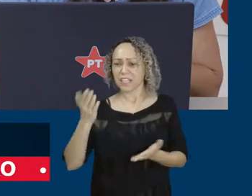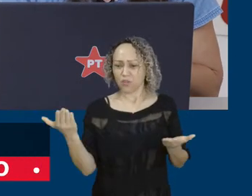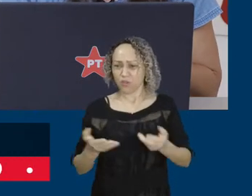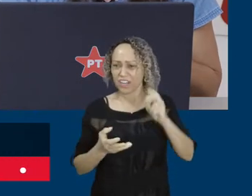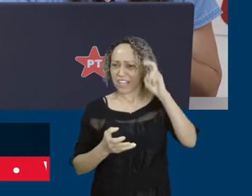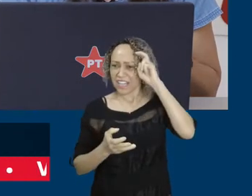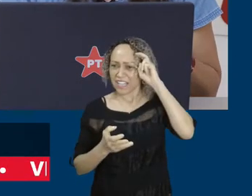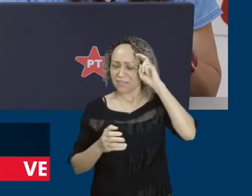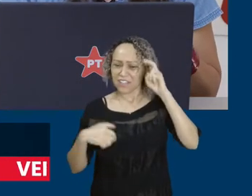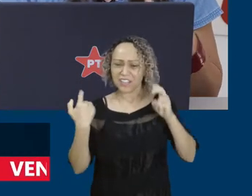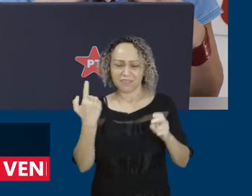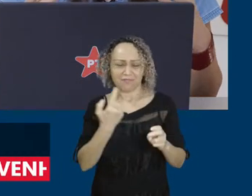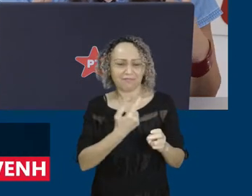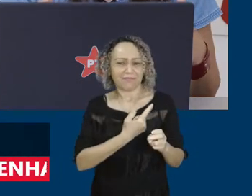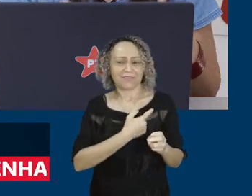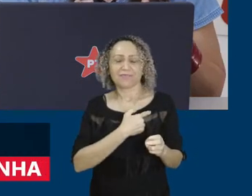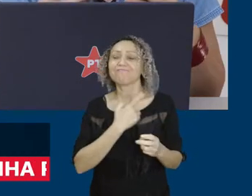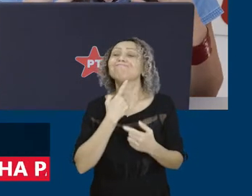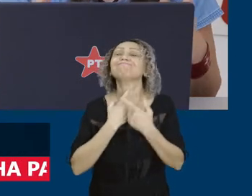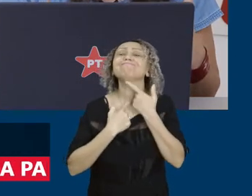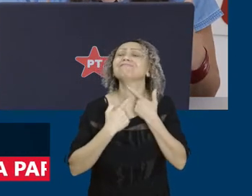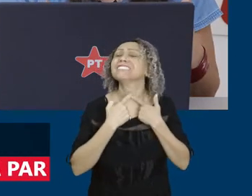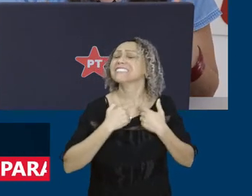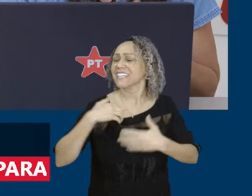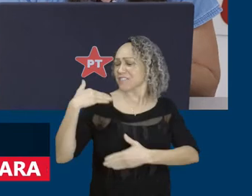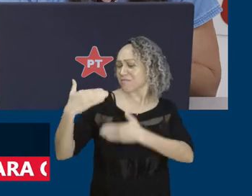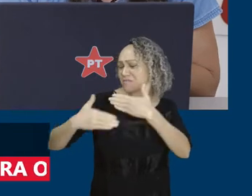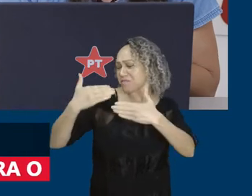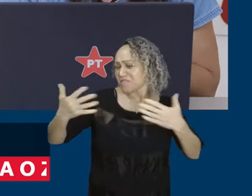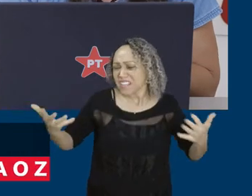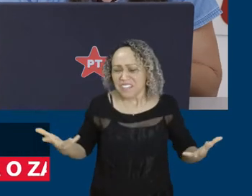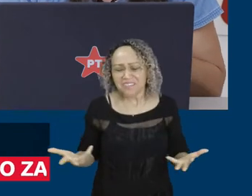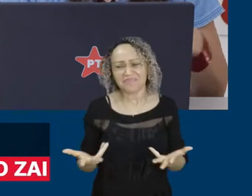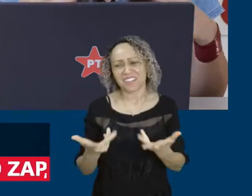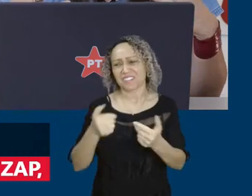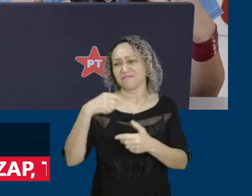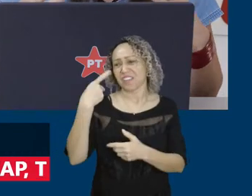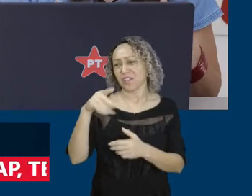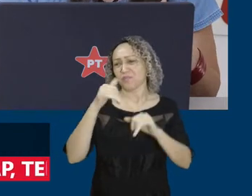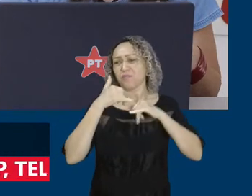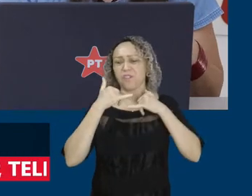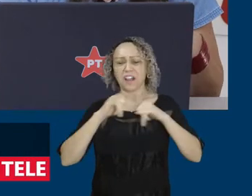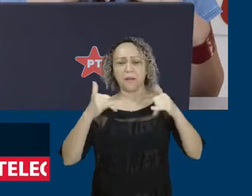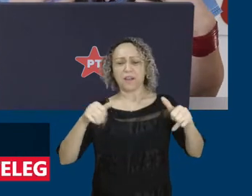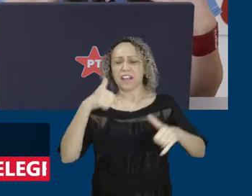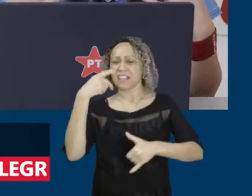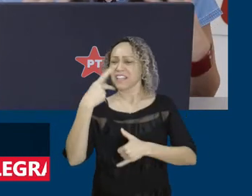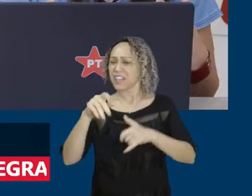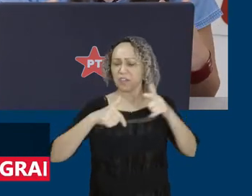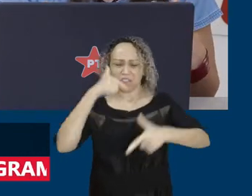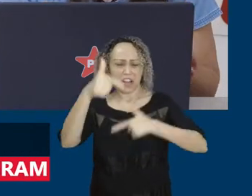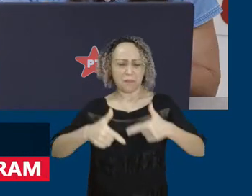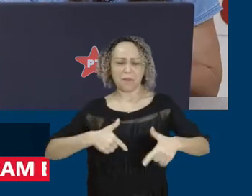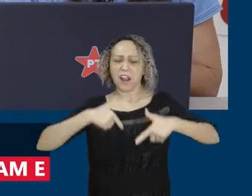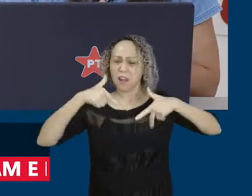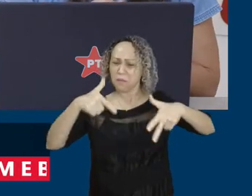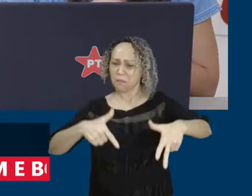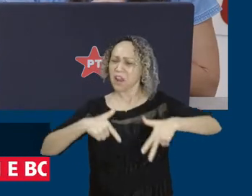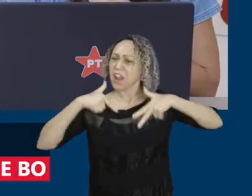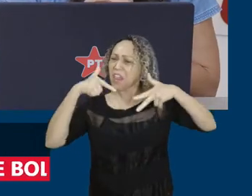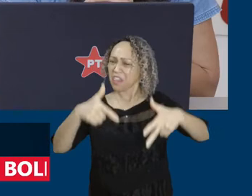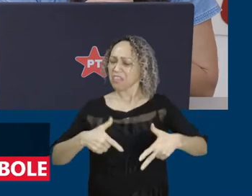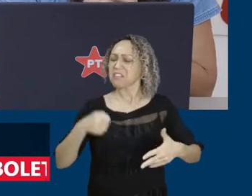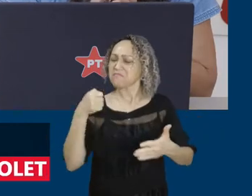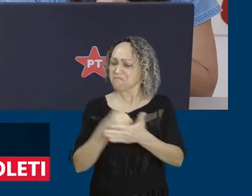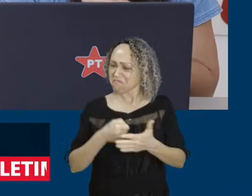quinta-feira. A gente deseja aí muito sucesso para a sua campanha, para o seu trabalho, para a sua militância. E estamos